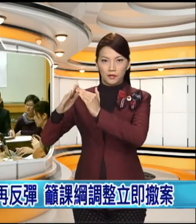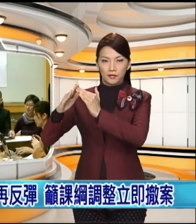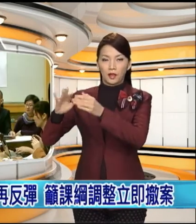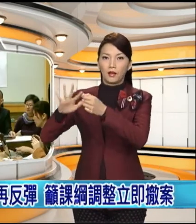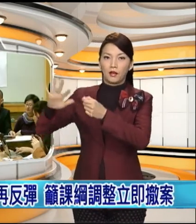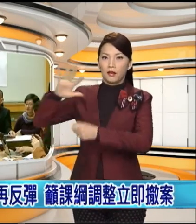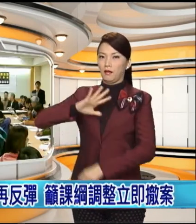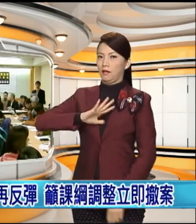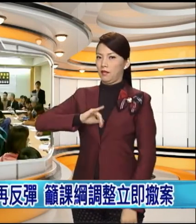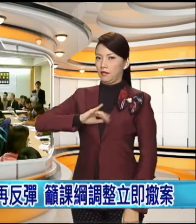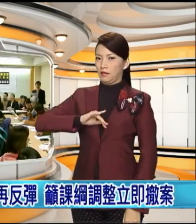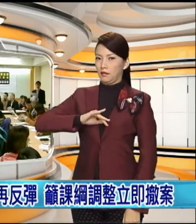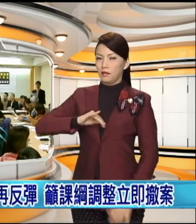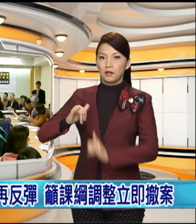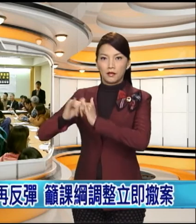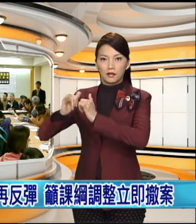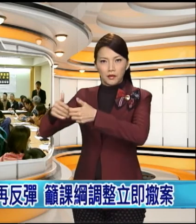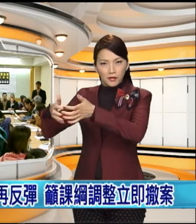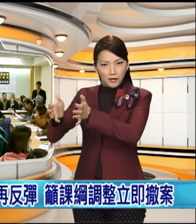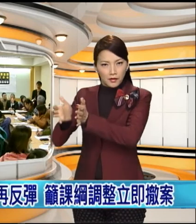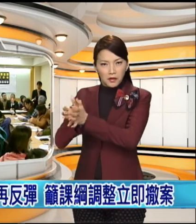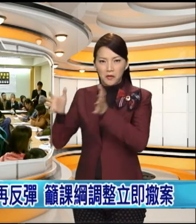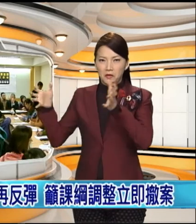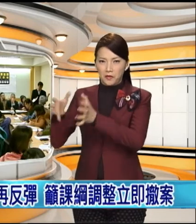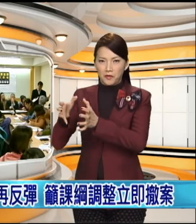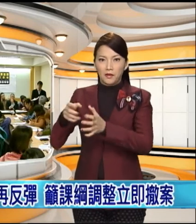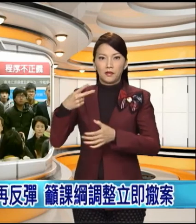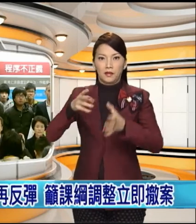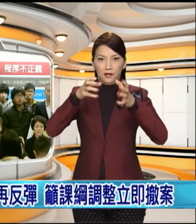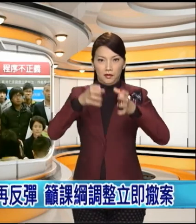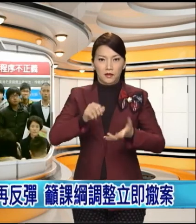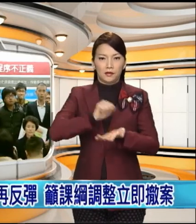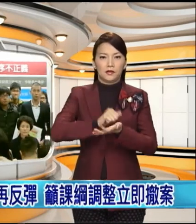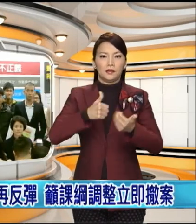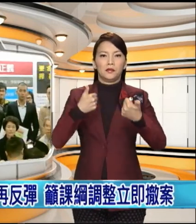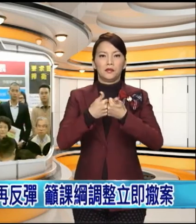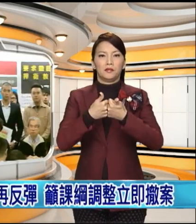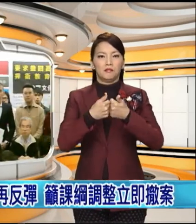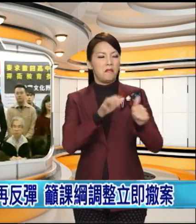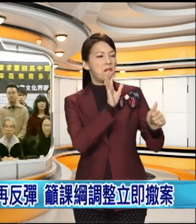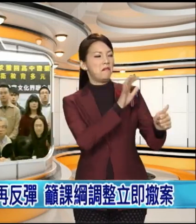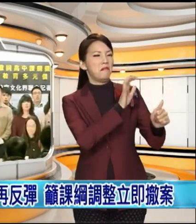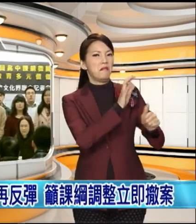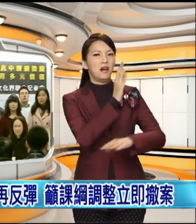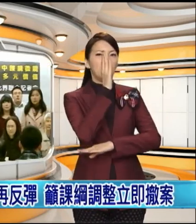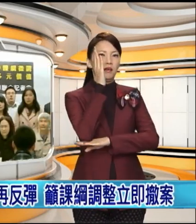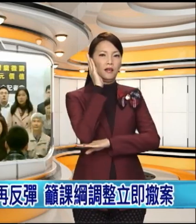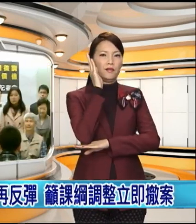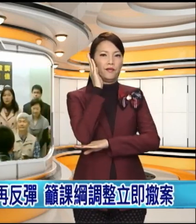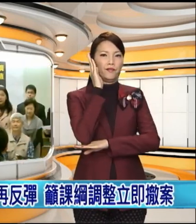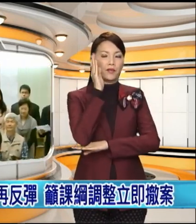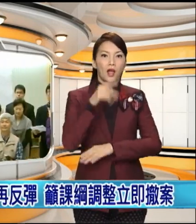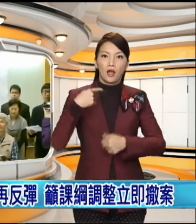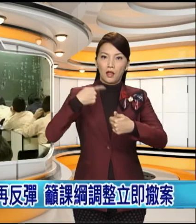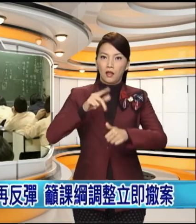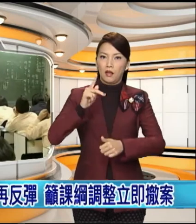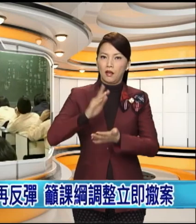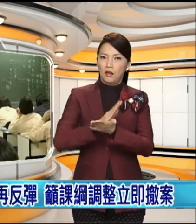老师联合民间团体来召开记者会，批评政府企图透过教科书对